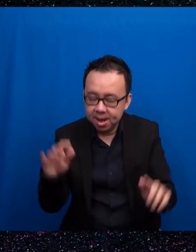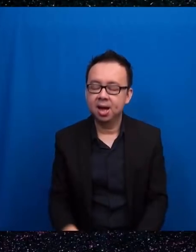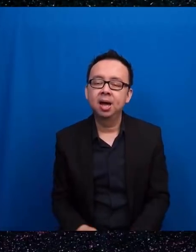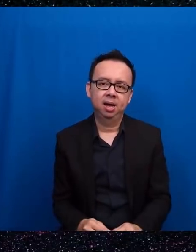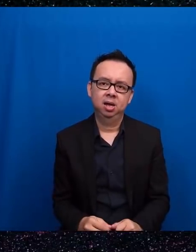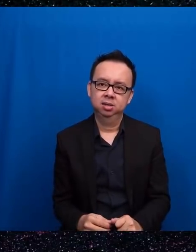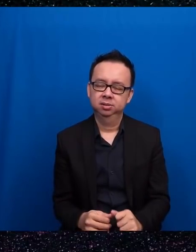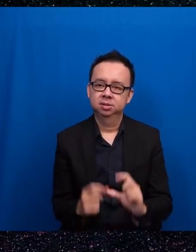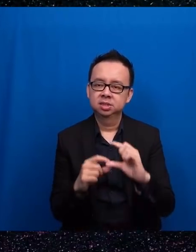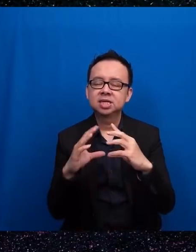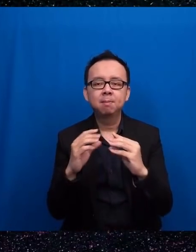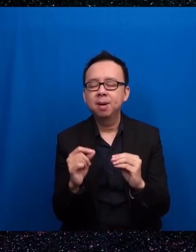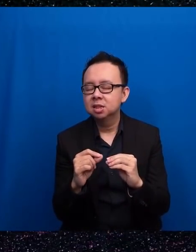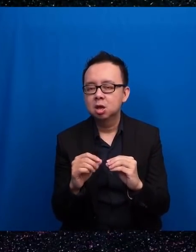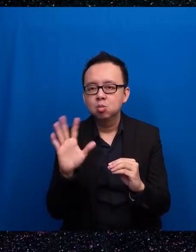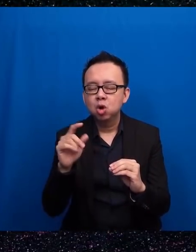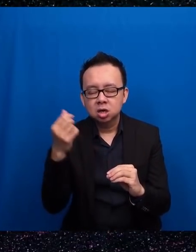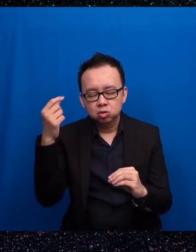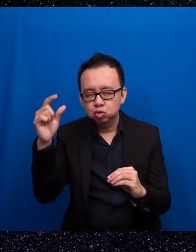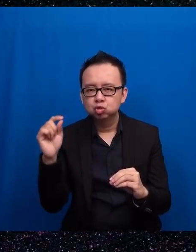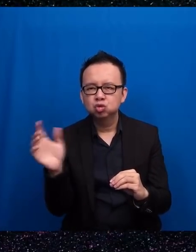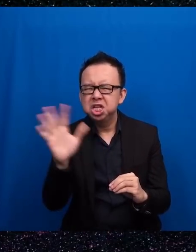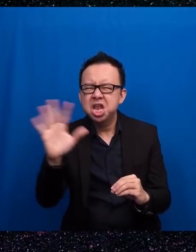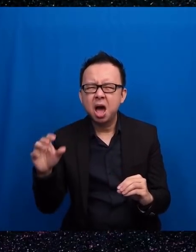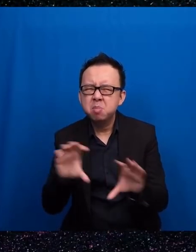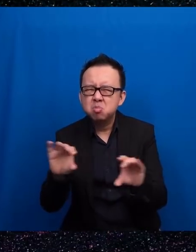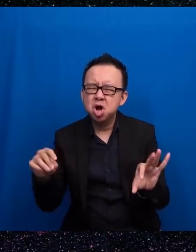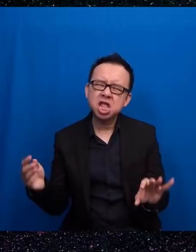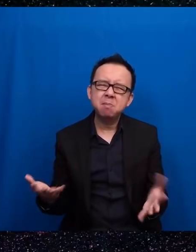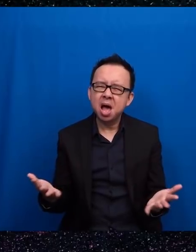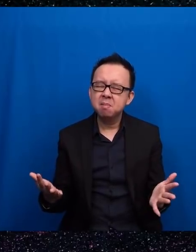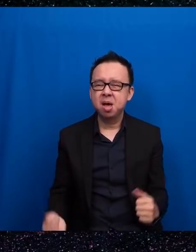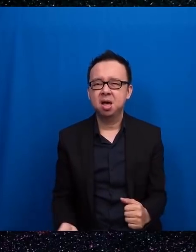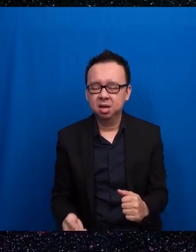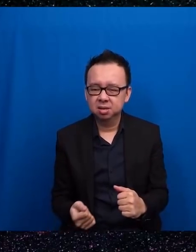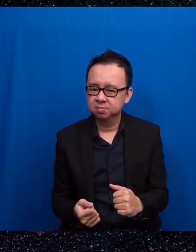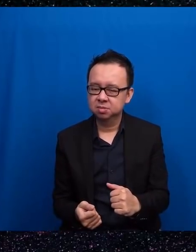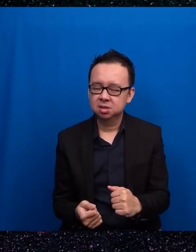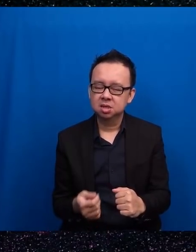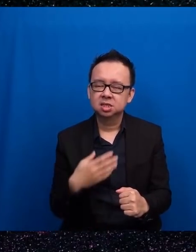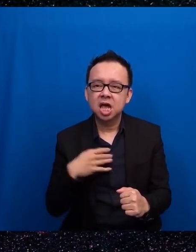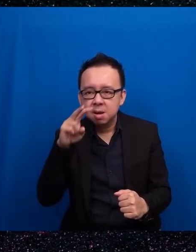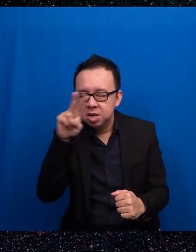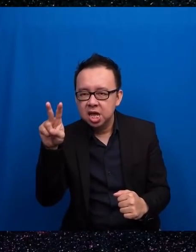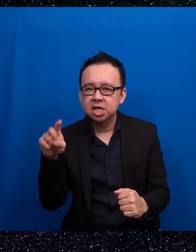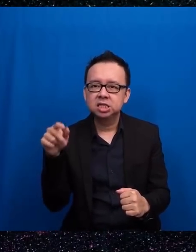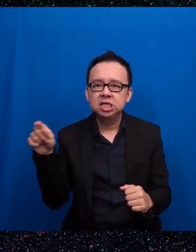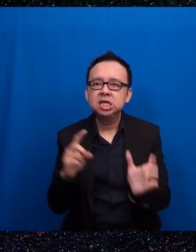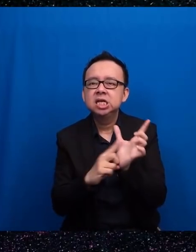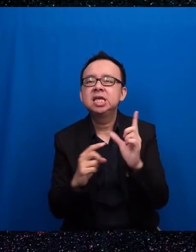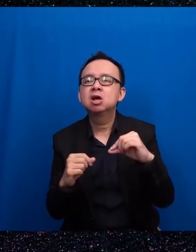Sabat itu dipakai bukan untuk tidak berbuat apa-apa. Waktu saya di Yerusalem melihat anak-anak muda itu nyanyi-nyanyi, saya tanya